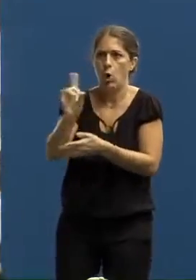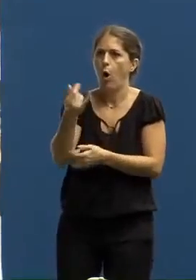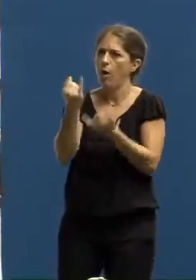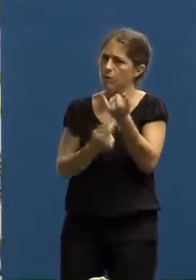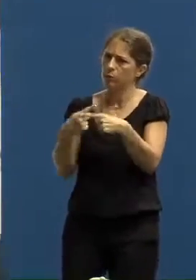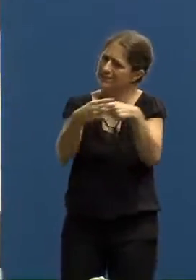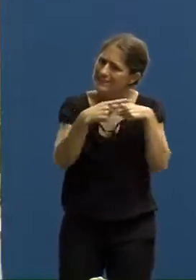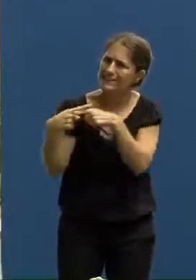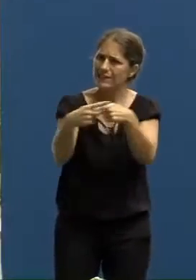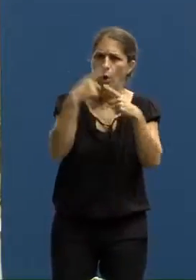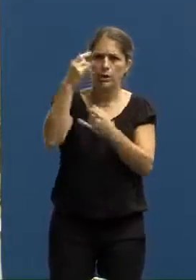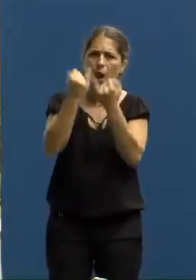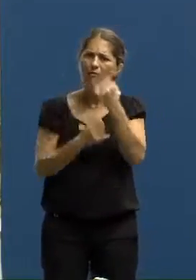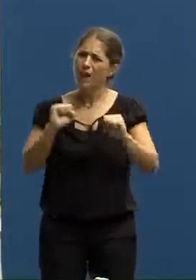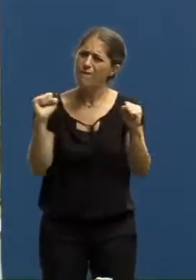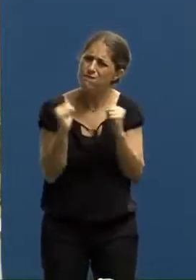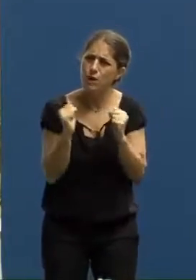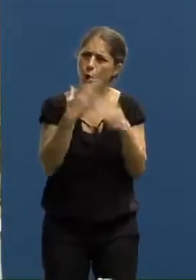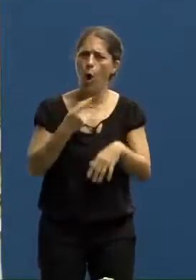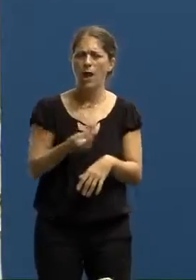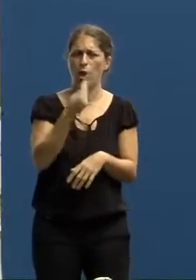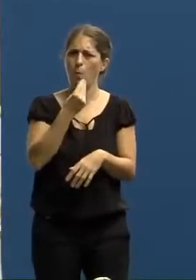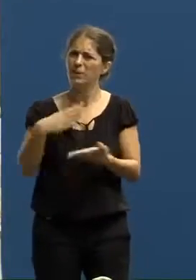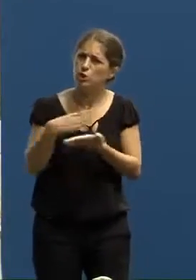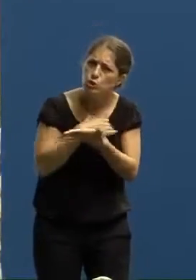teña o mesmo e todo o mundo non pase frío e todo o mundo coma.